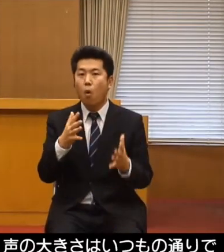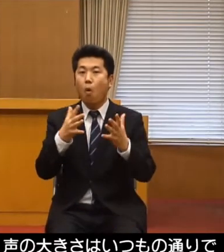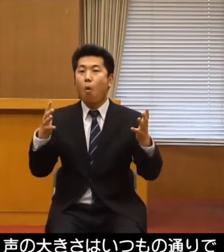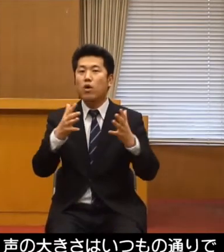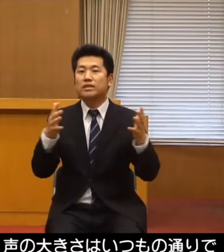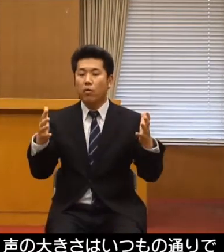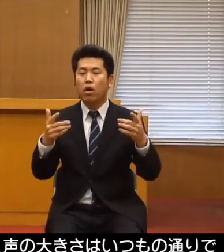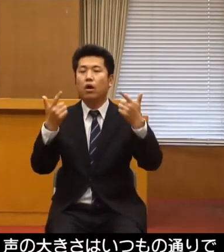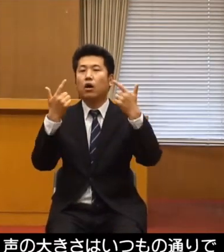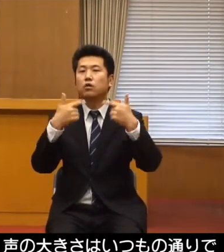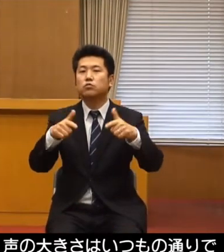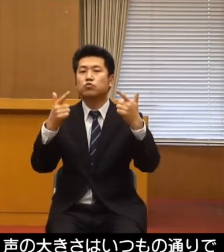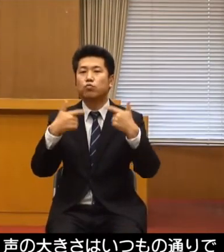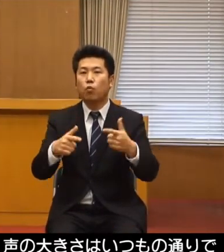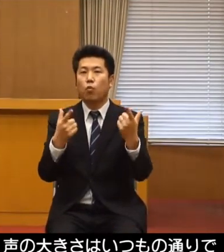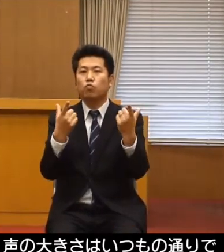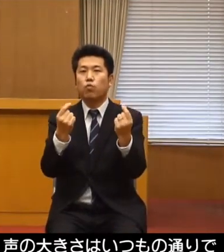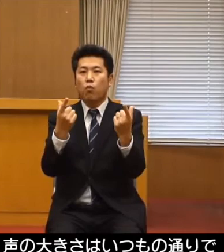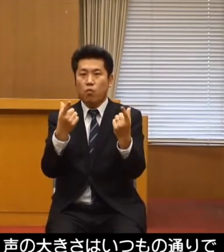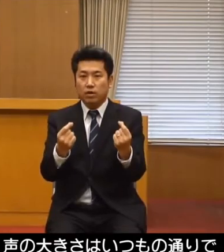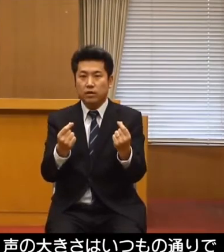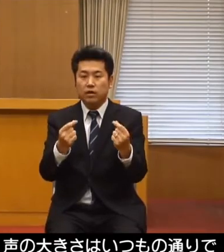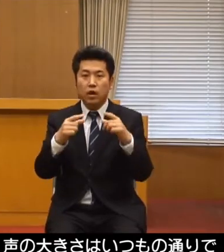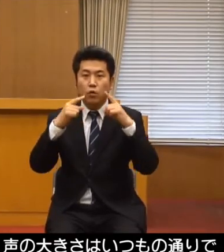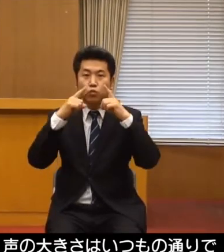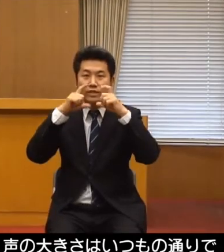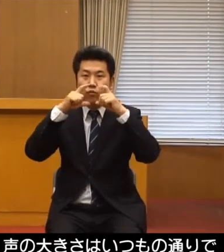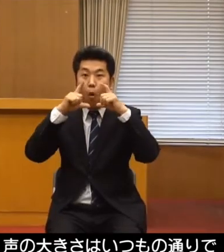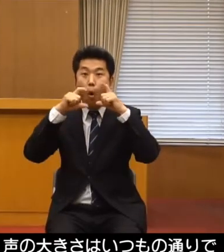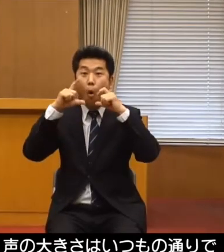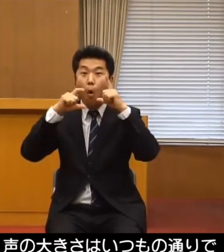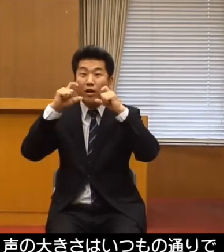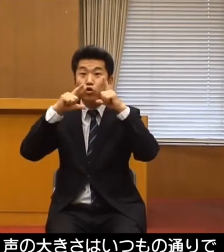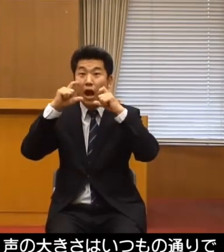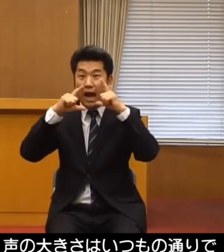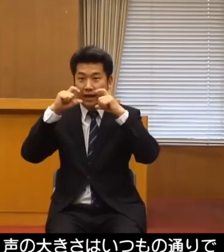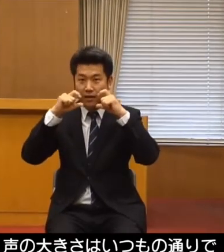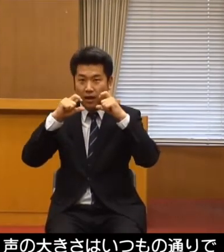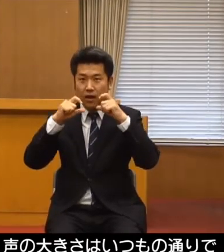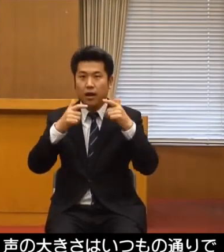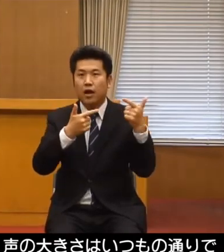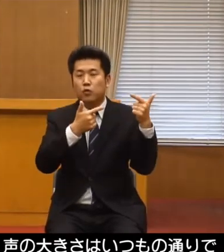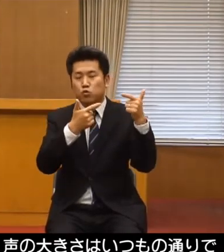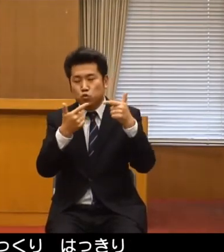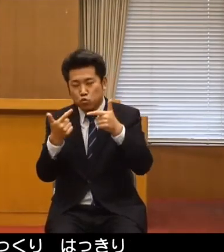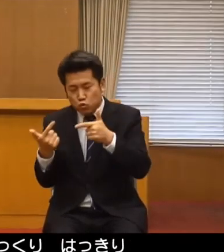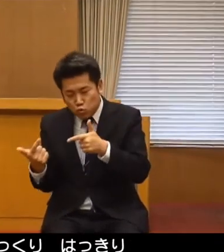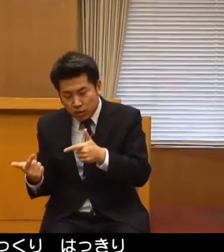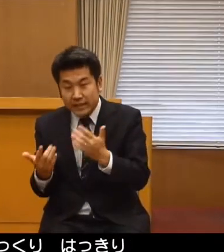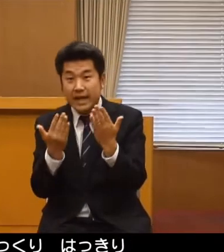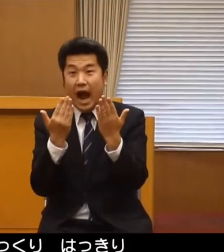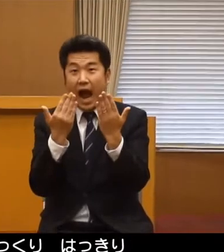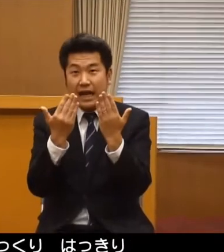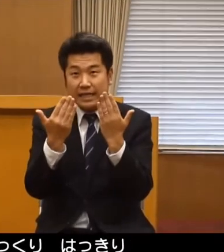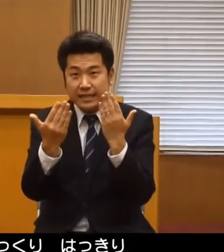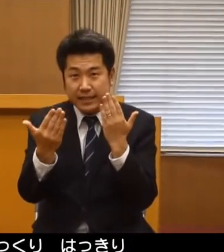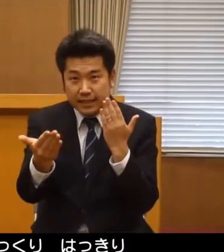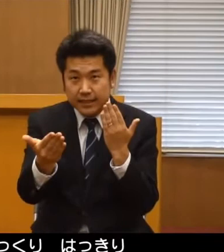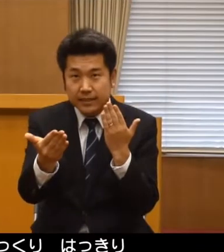声の大きさはいつもの通りで、口を大きく開けて、ゆっくり、はっき